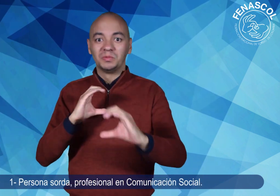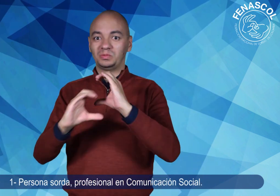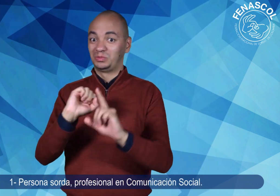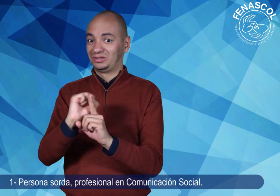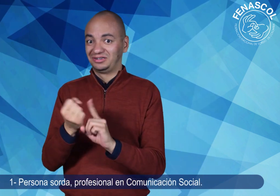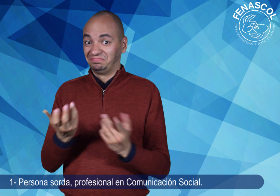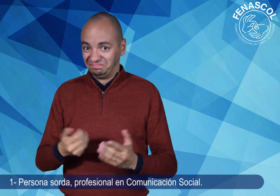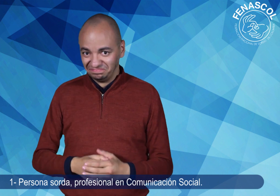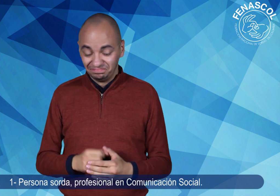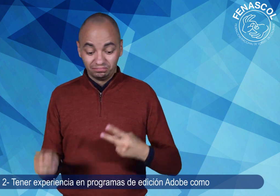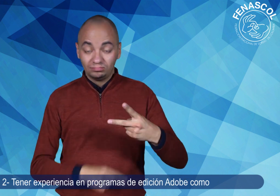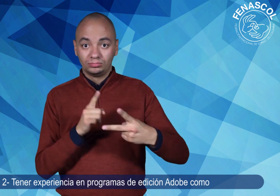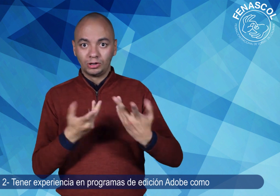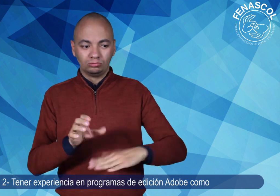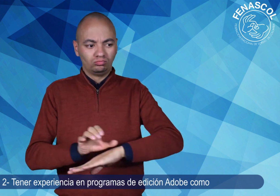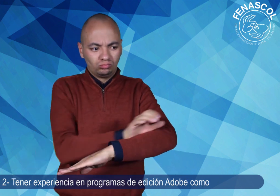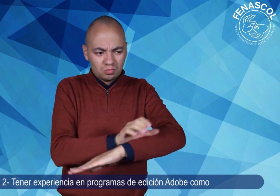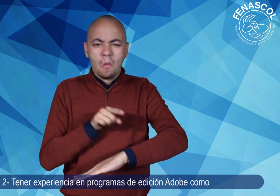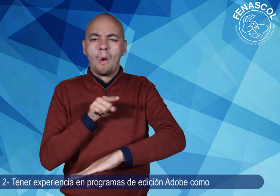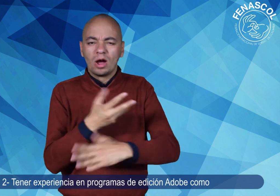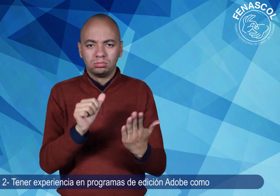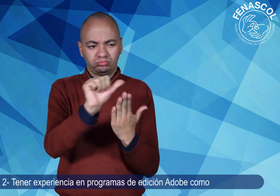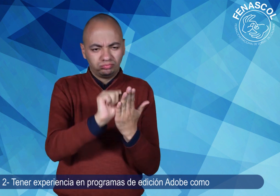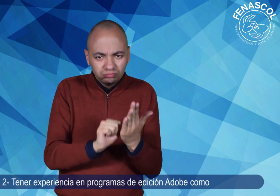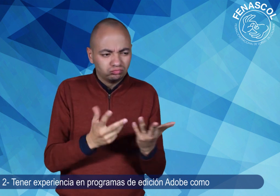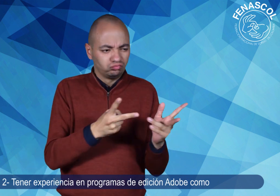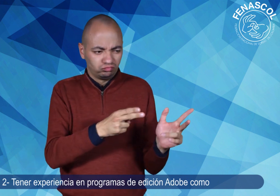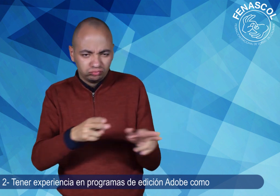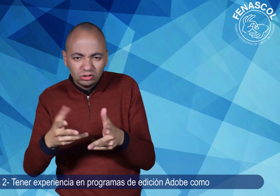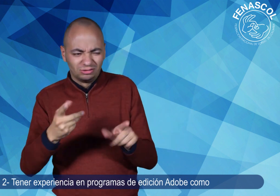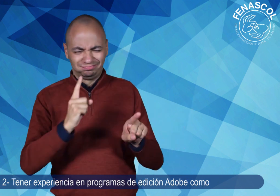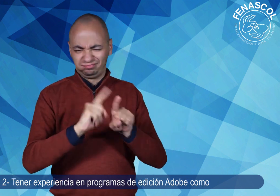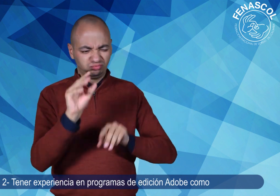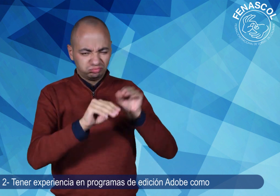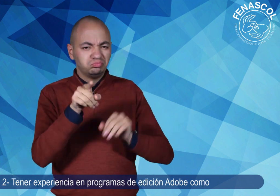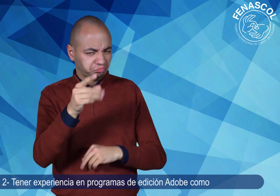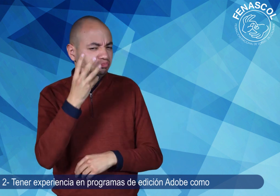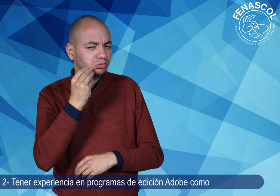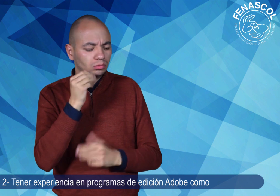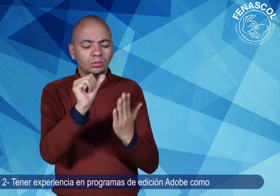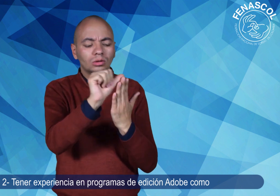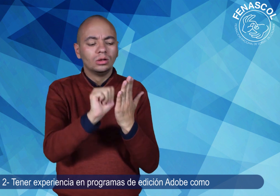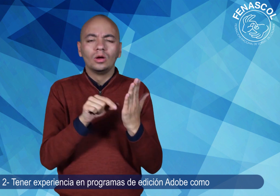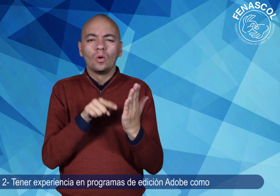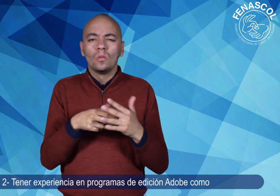comunicación social. Segundo, tener experiencia en programas de edición Adobe como